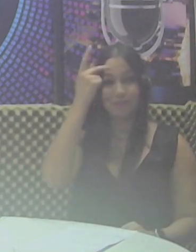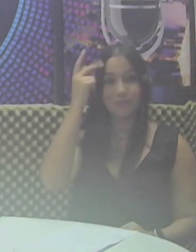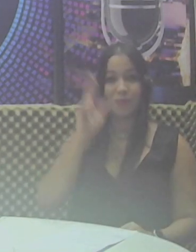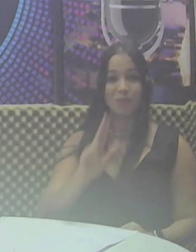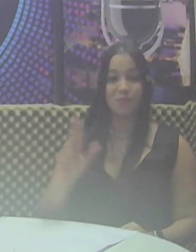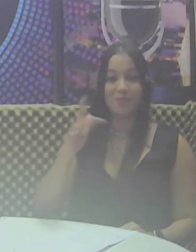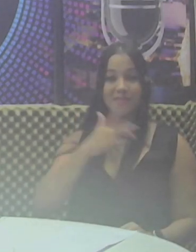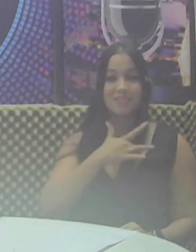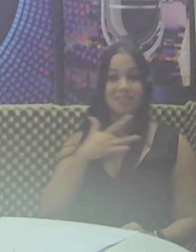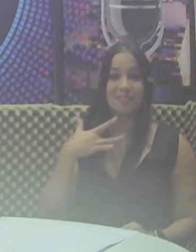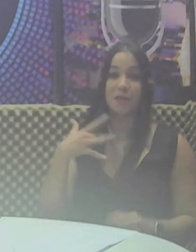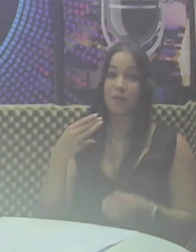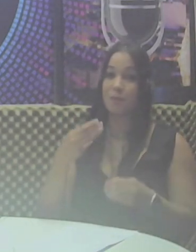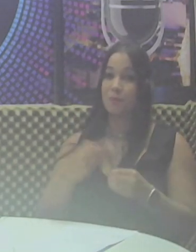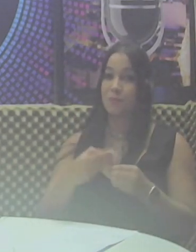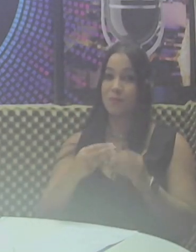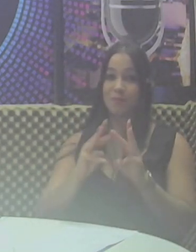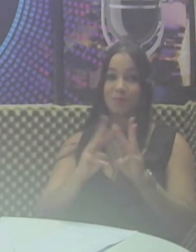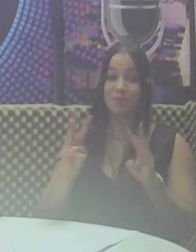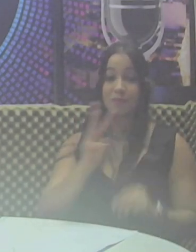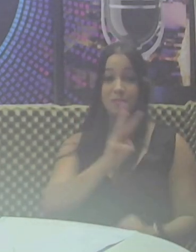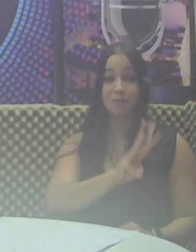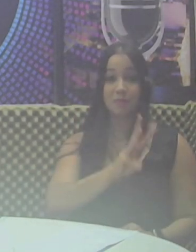no portal